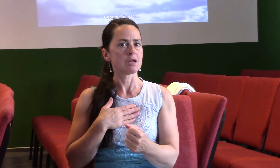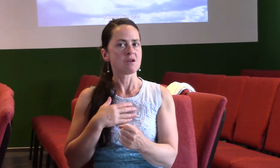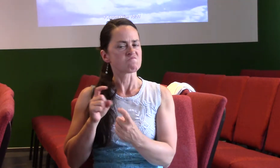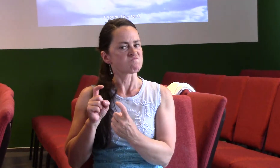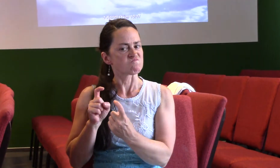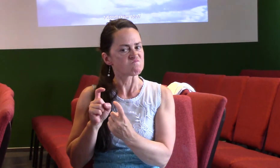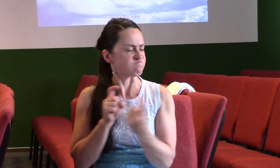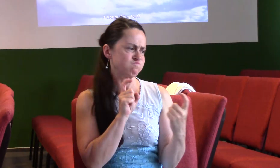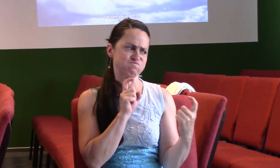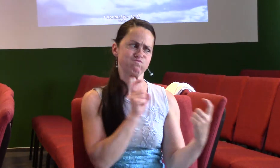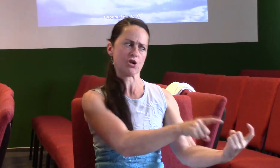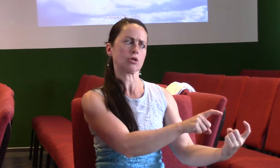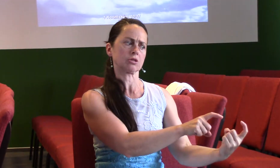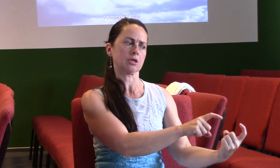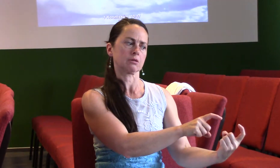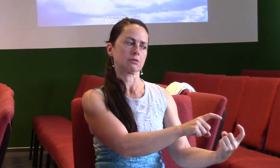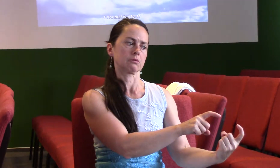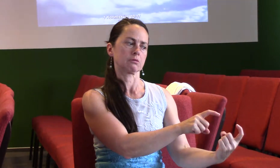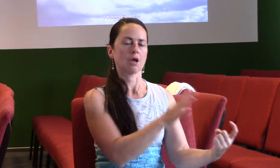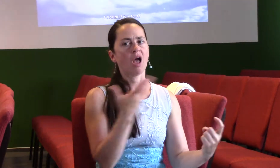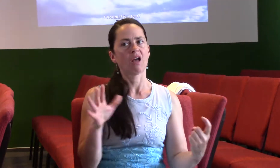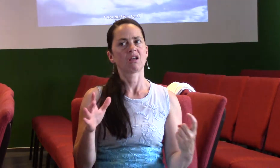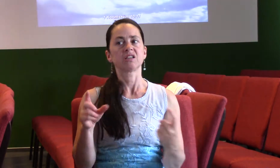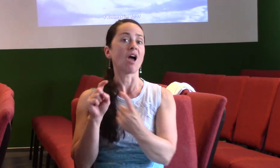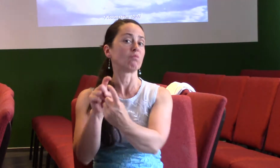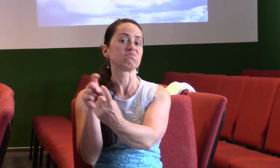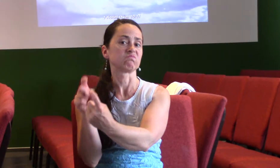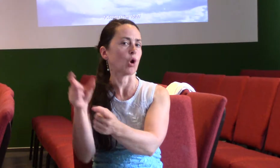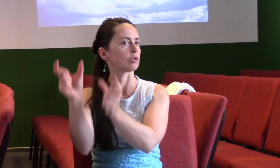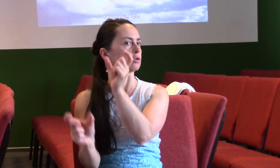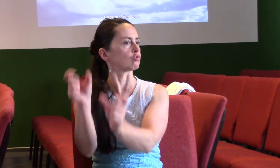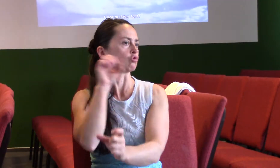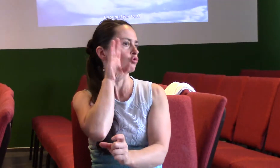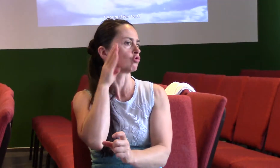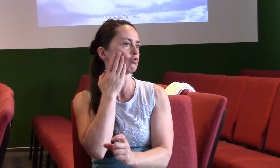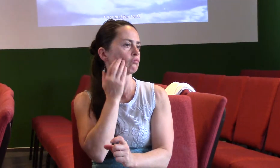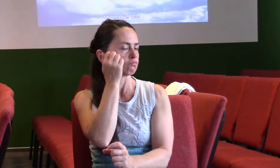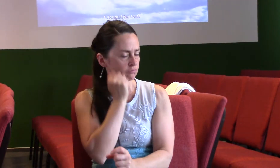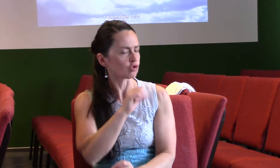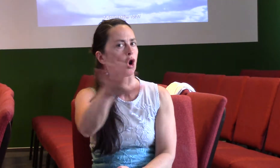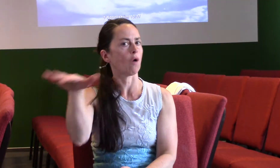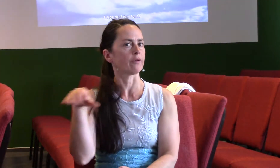Nemusíme to rozebírat. Já se konkrétně třeba ještě za ty věci modlím, ale